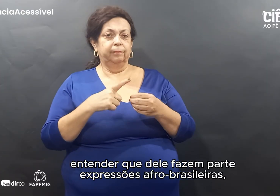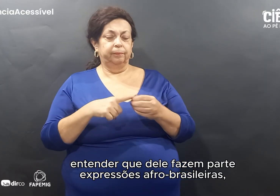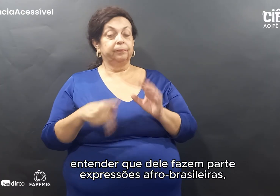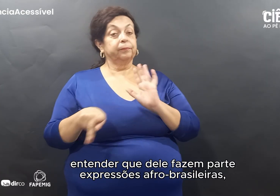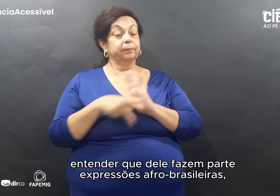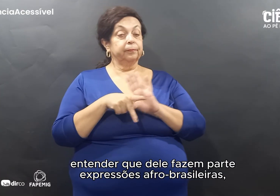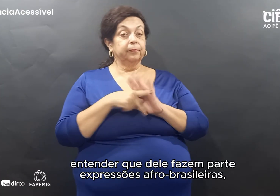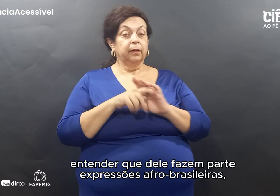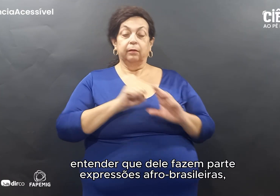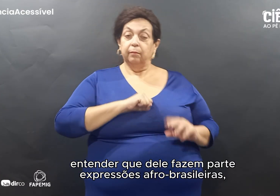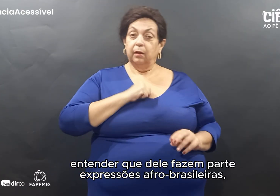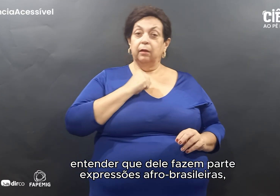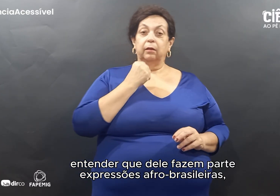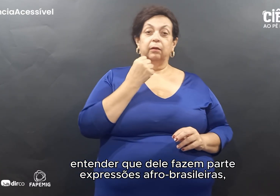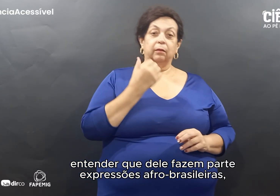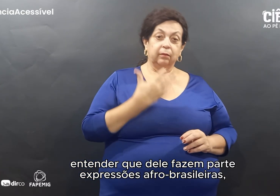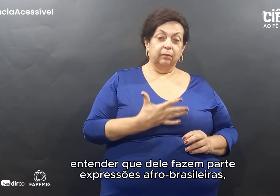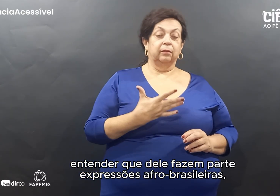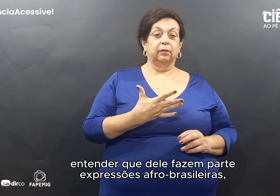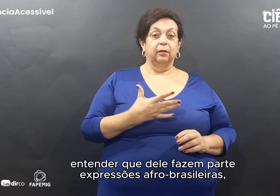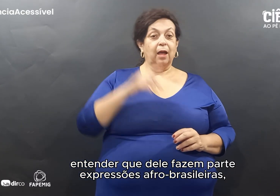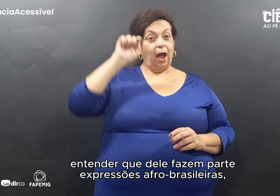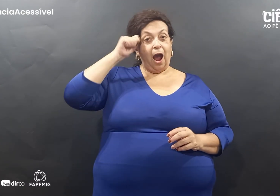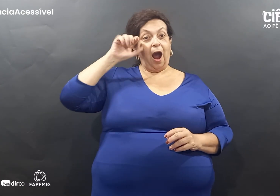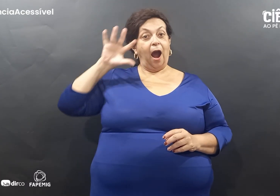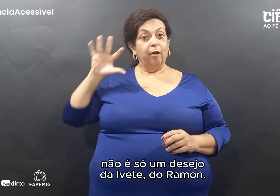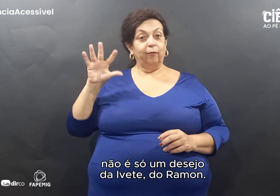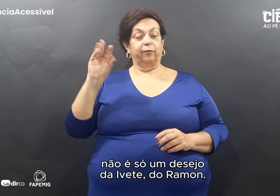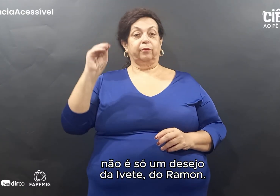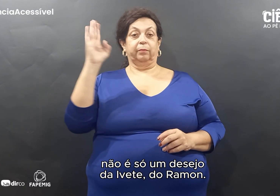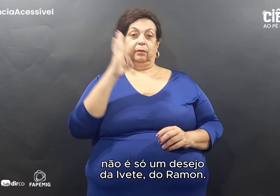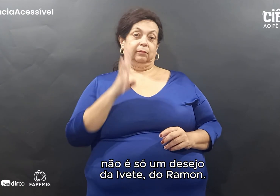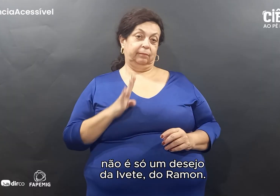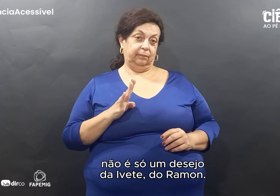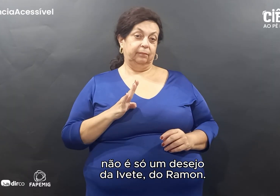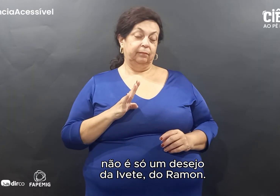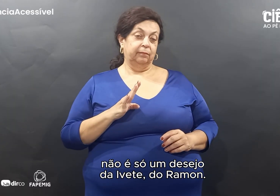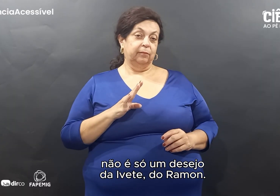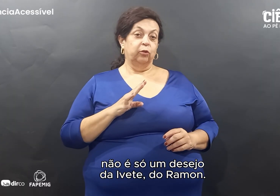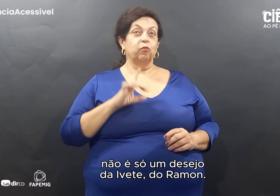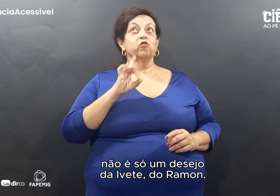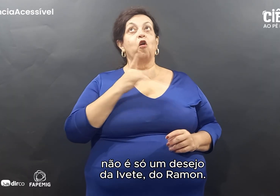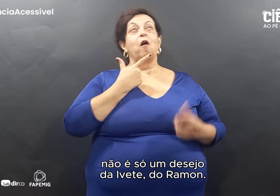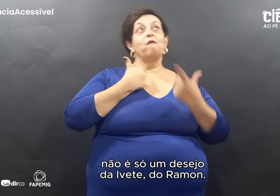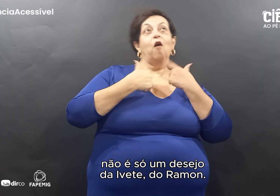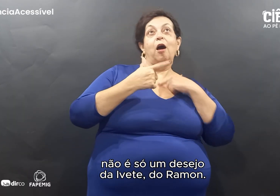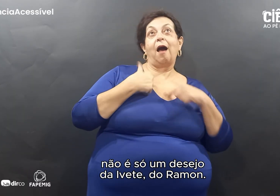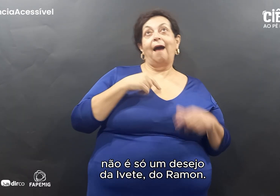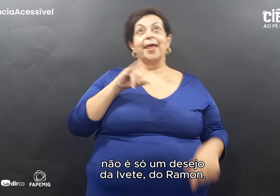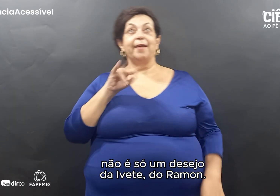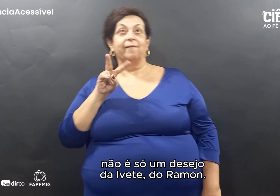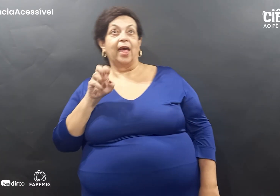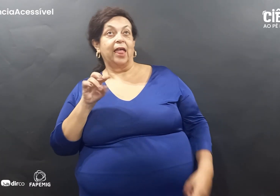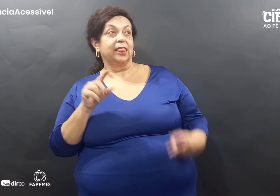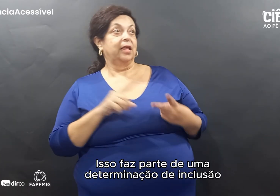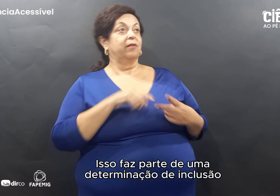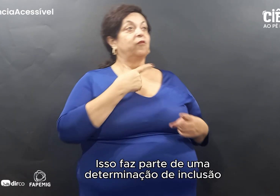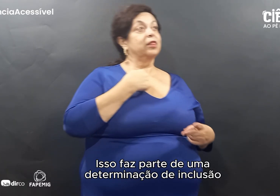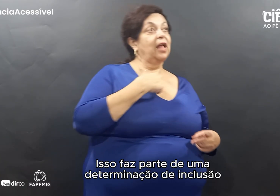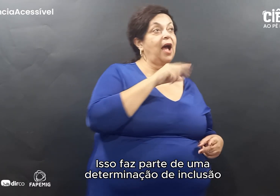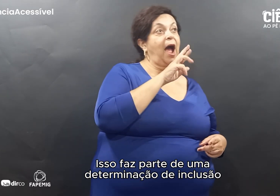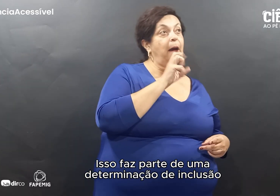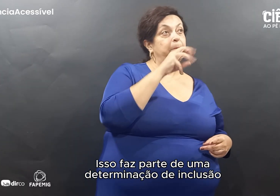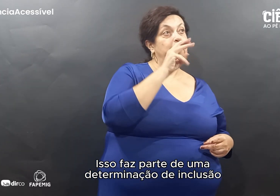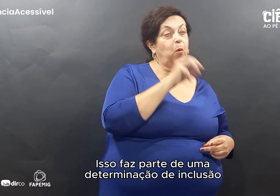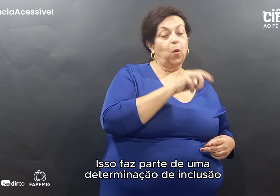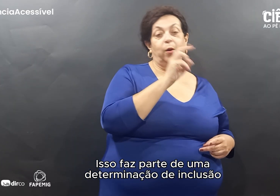fazem parte expressões afro-brasileiras, não é só um desejo da Ivete, do Ramon. Isso